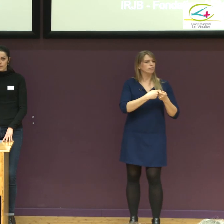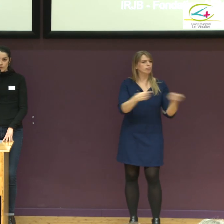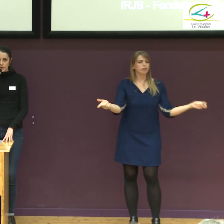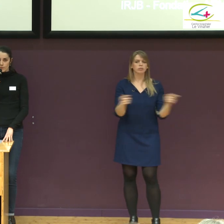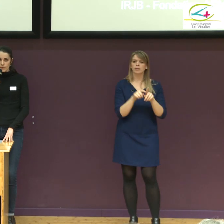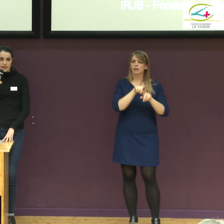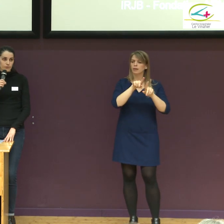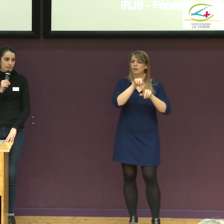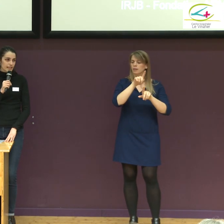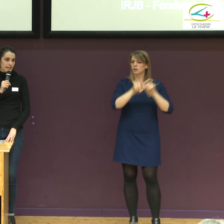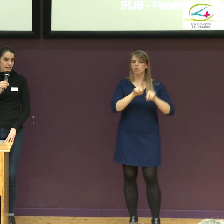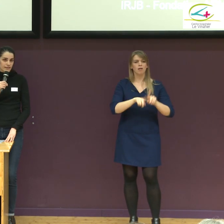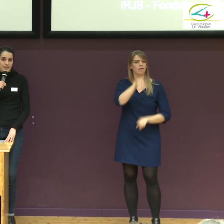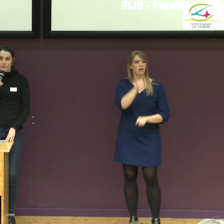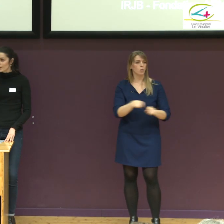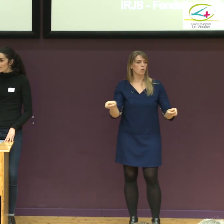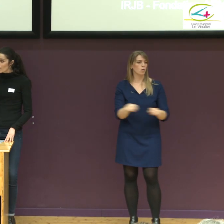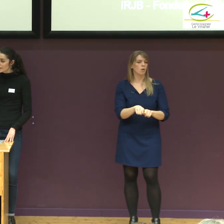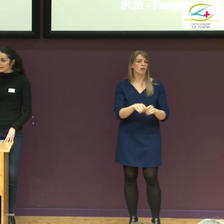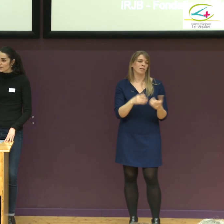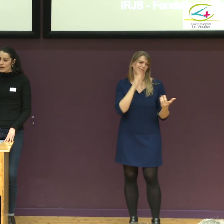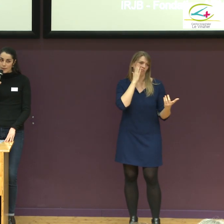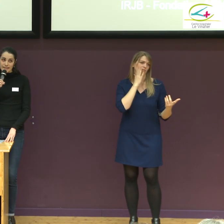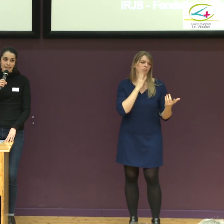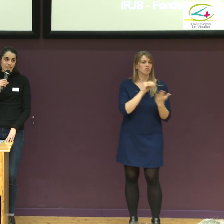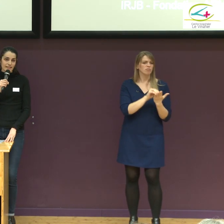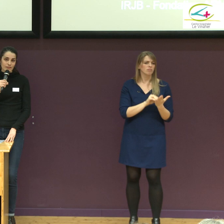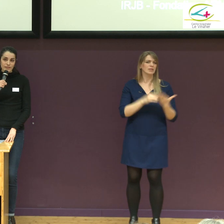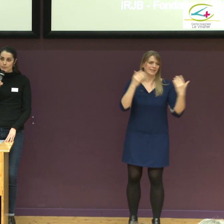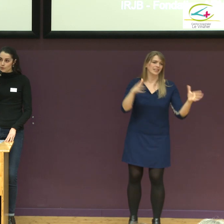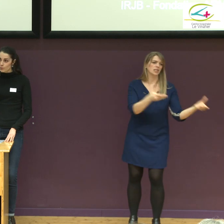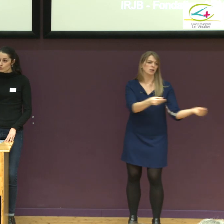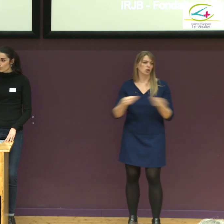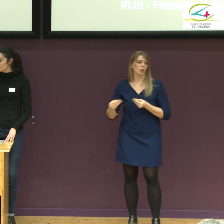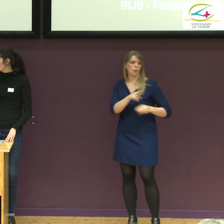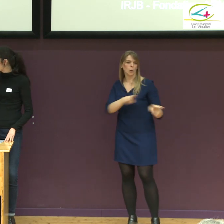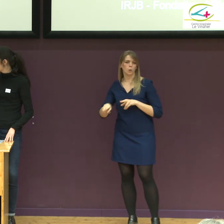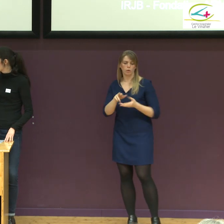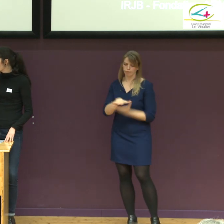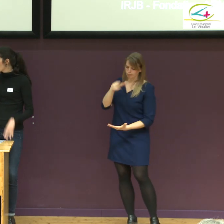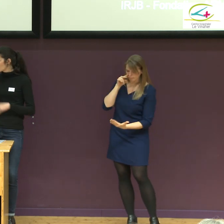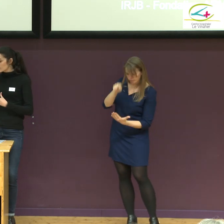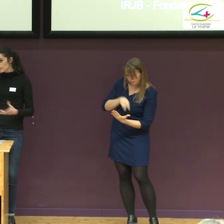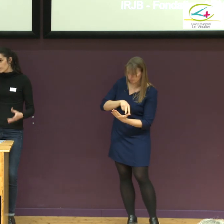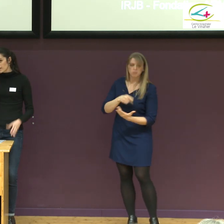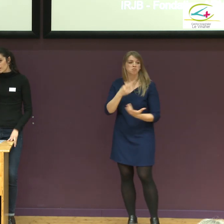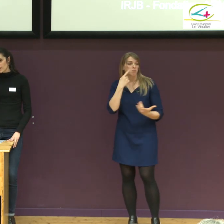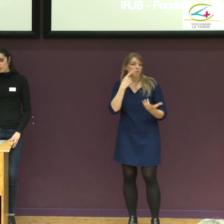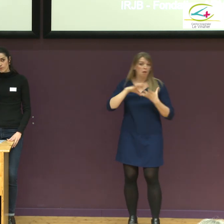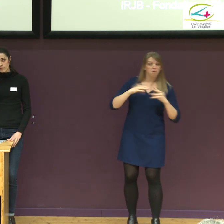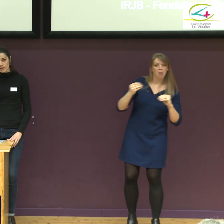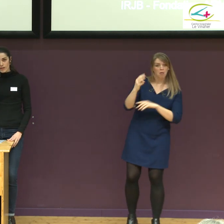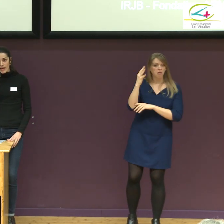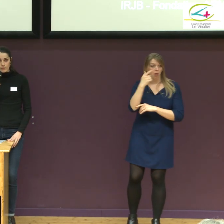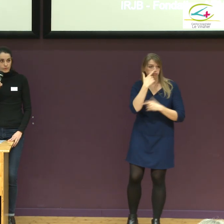questionnaire d'évaluation. C'est un outil qui, si vous voulez bien le remplir et nous le remettre à la fin de la séance, qui est important pour nous pour savoir si ce type de